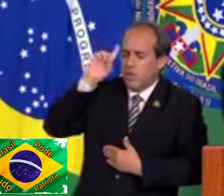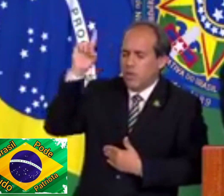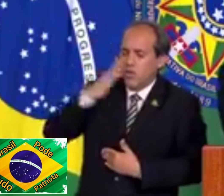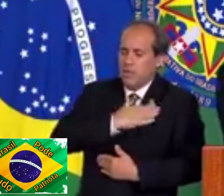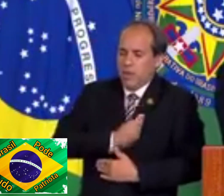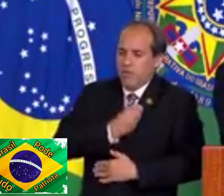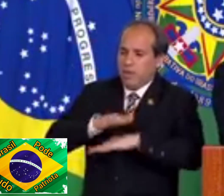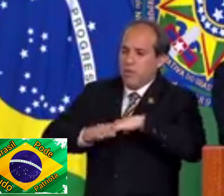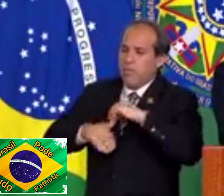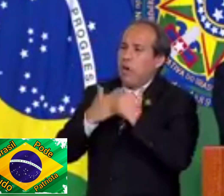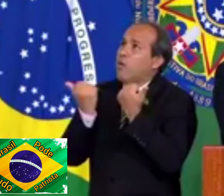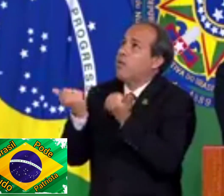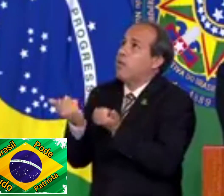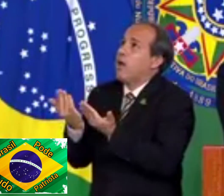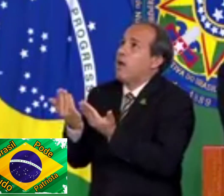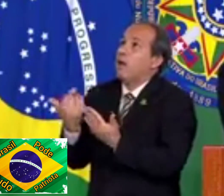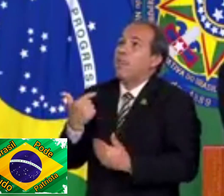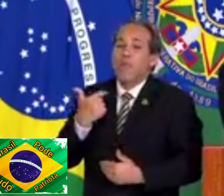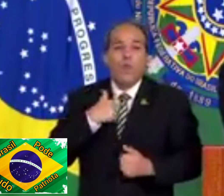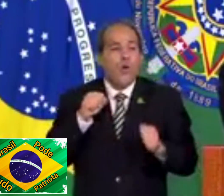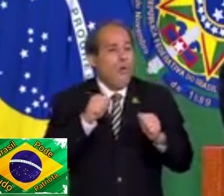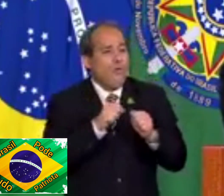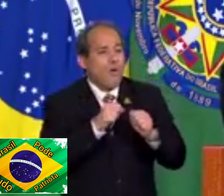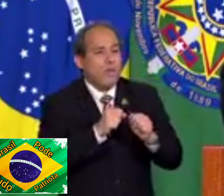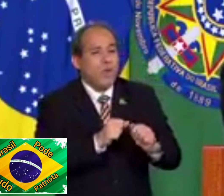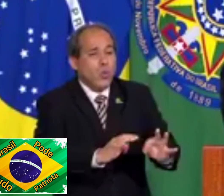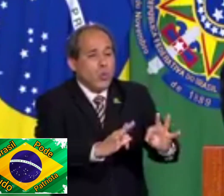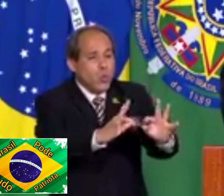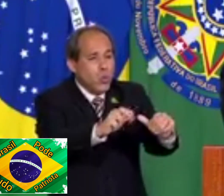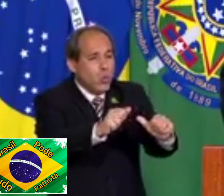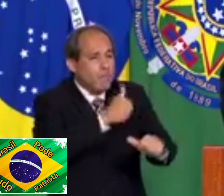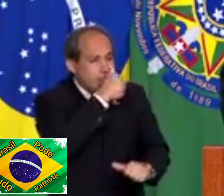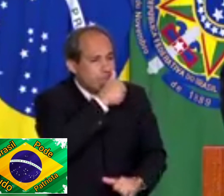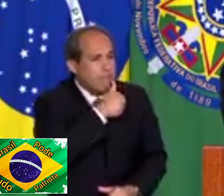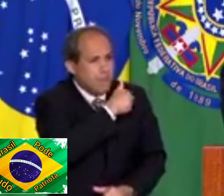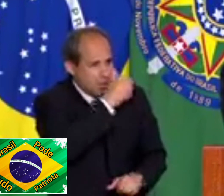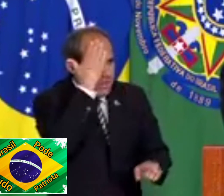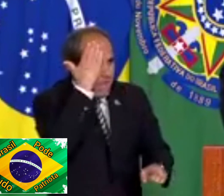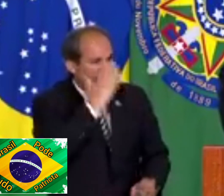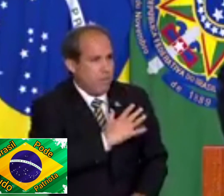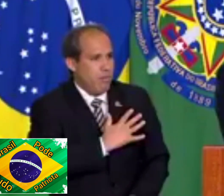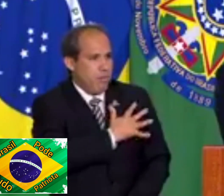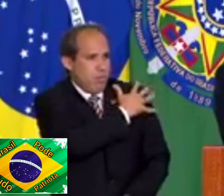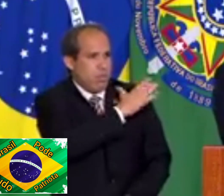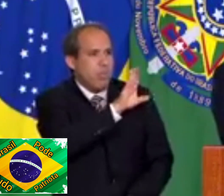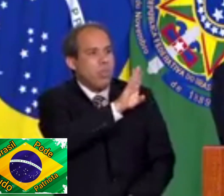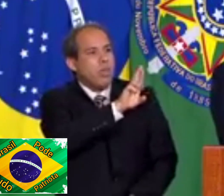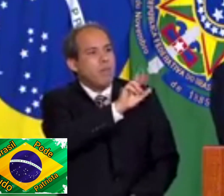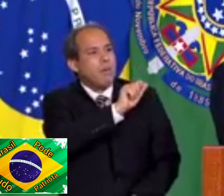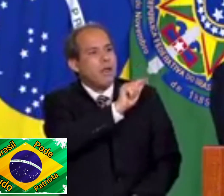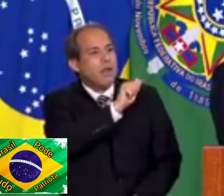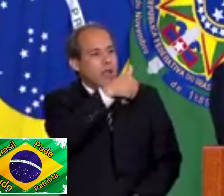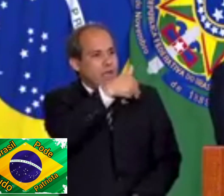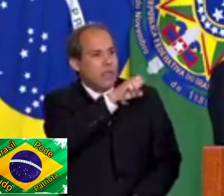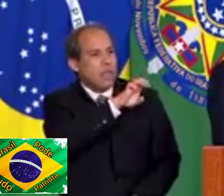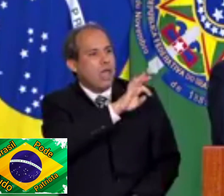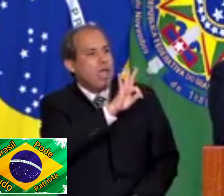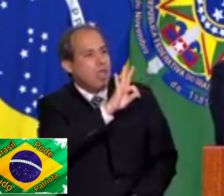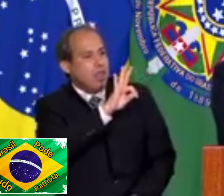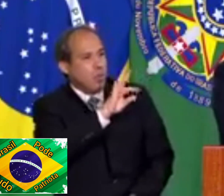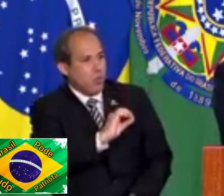Tudo farei, prezado Braga Neto, para garantir, com todo respeito aos